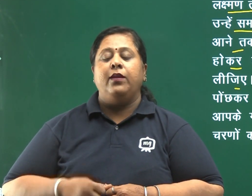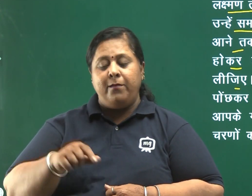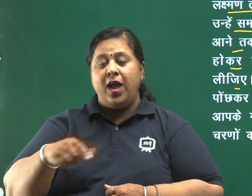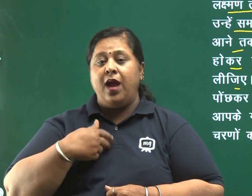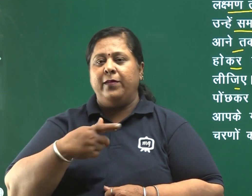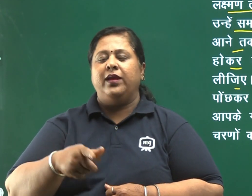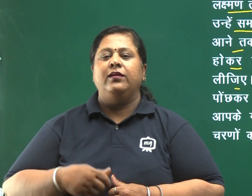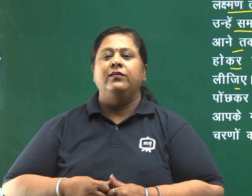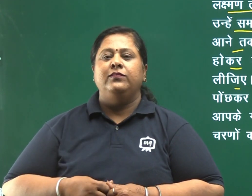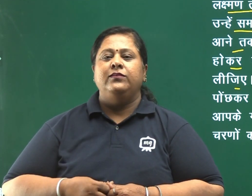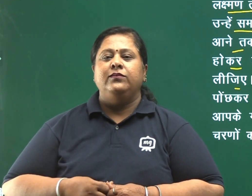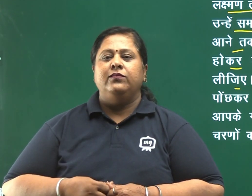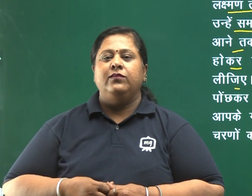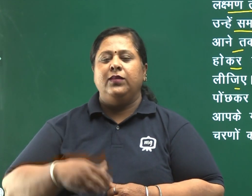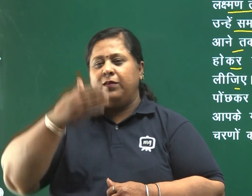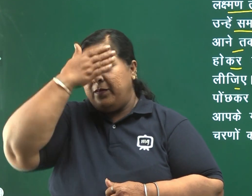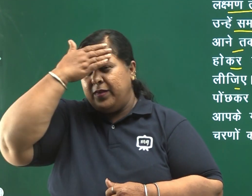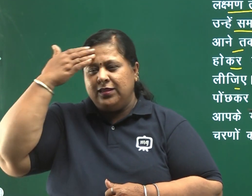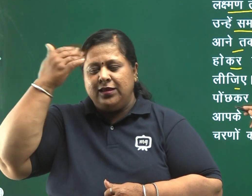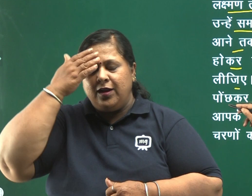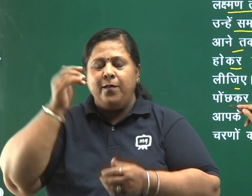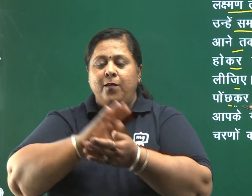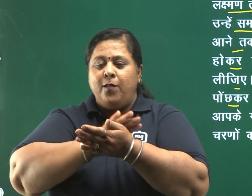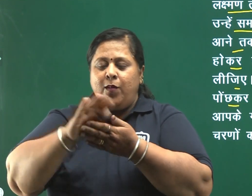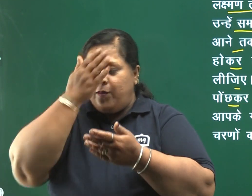मैं आपके पसीने पोंछकर